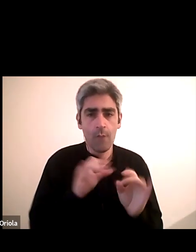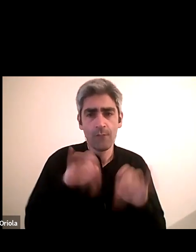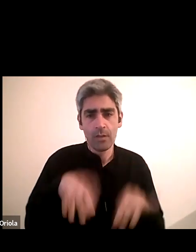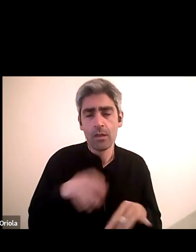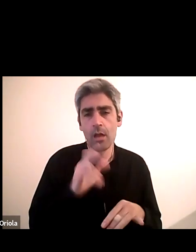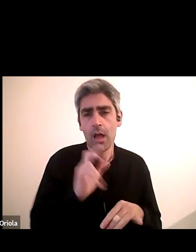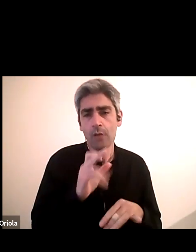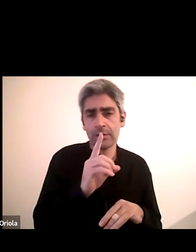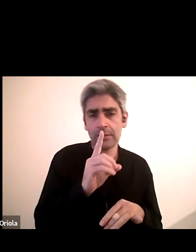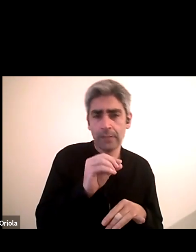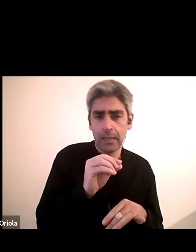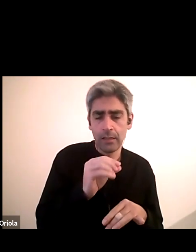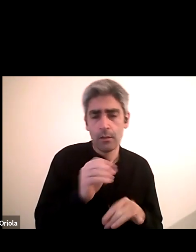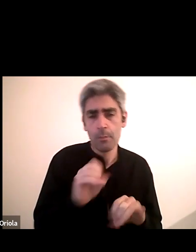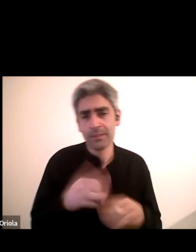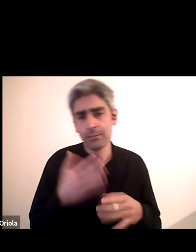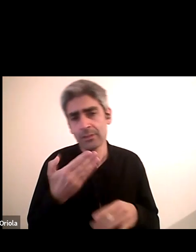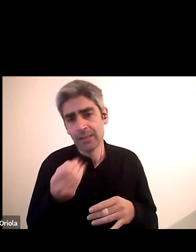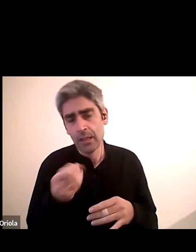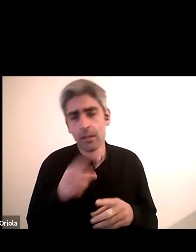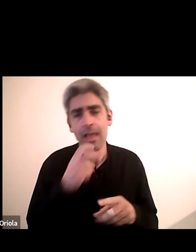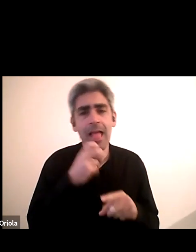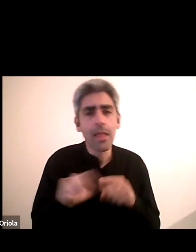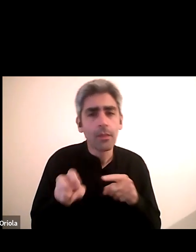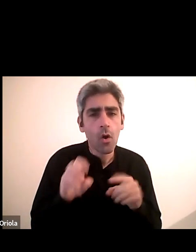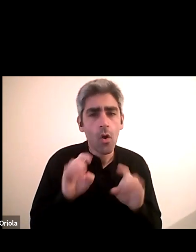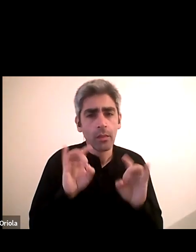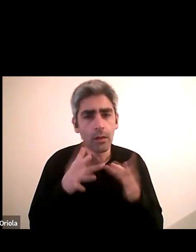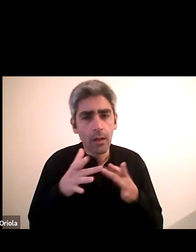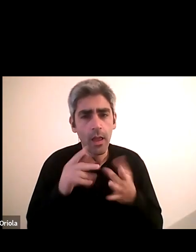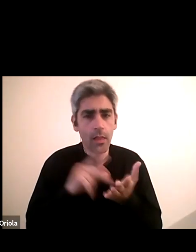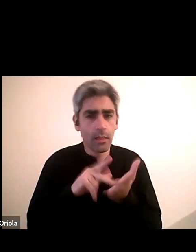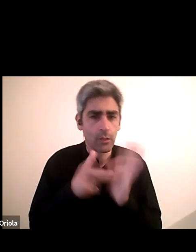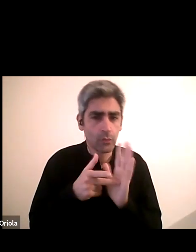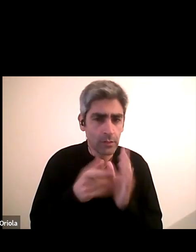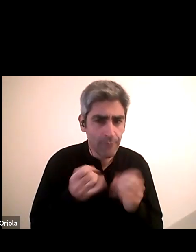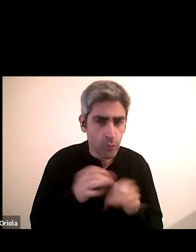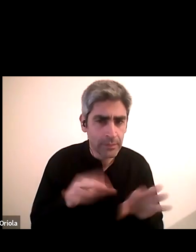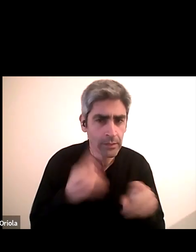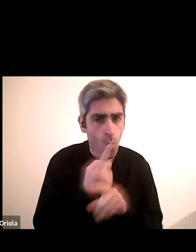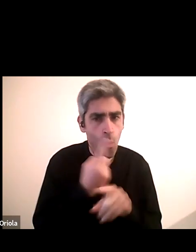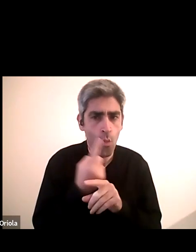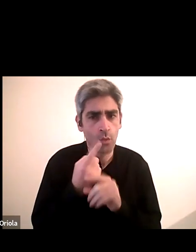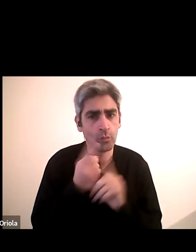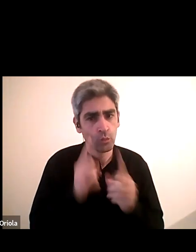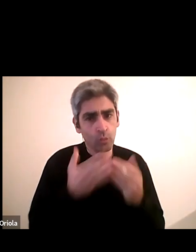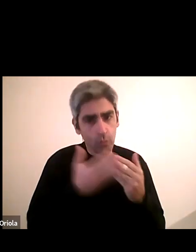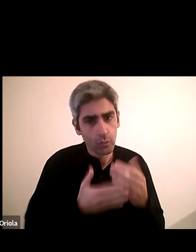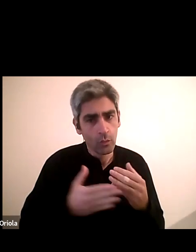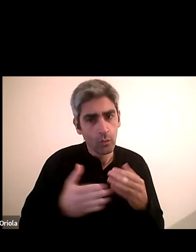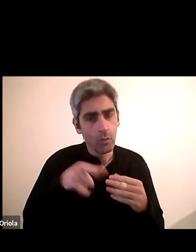de 70, a eletrónica, a internet, as tecnologias de informação, e aqui